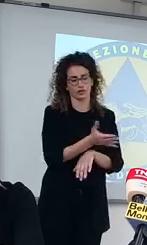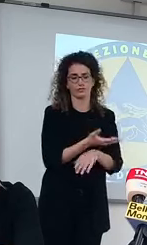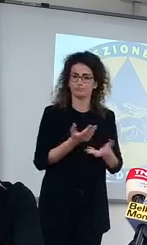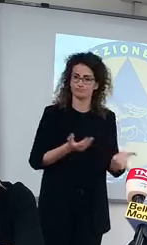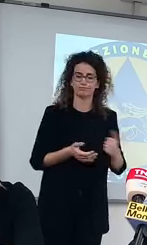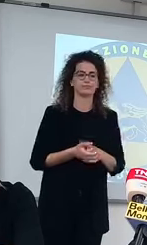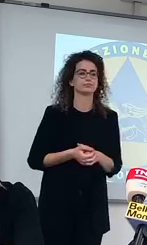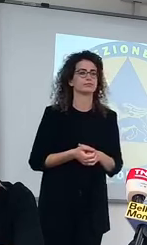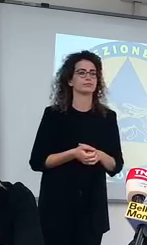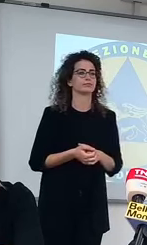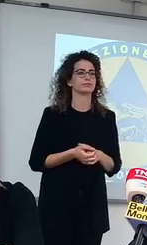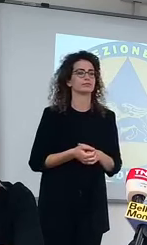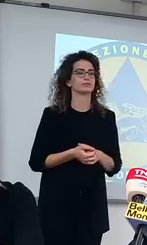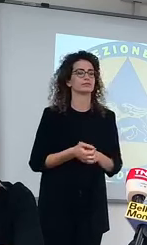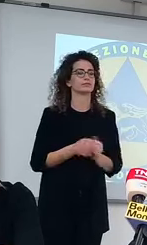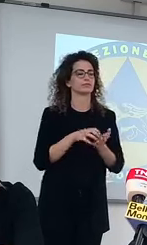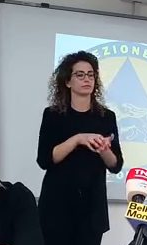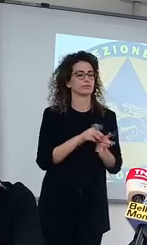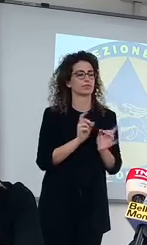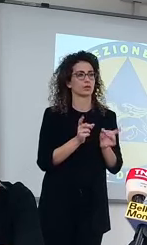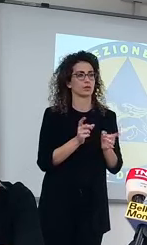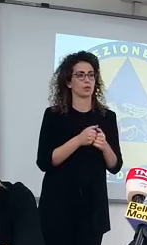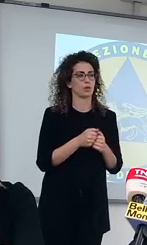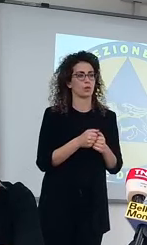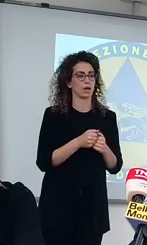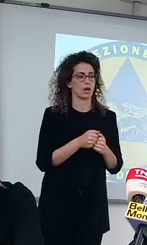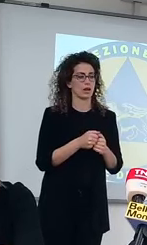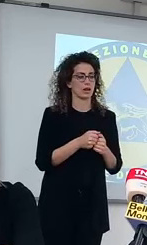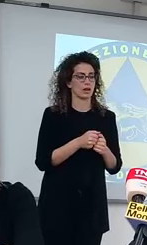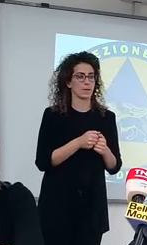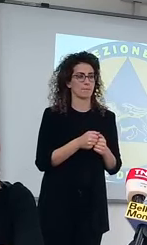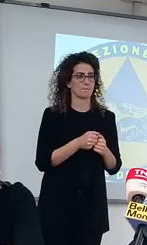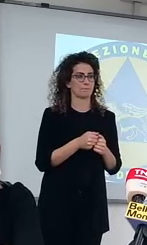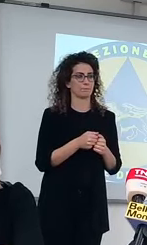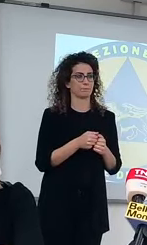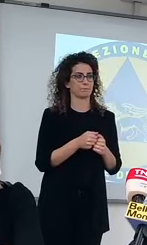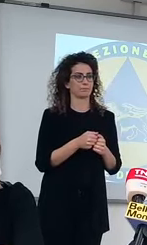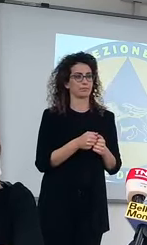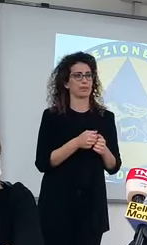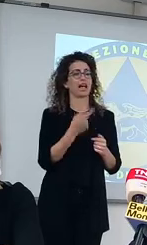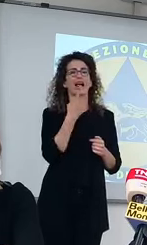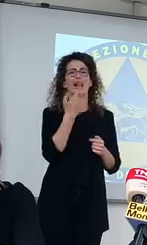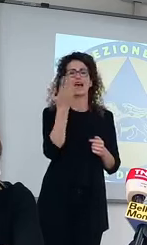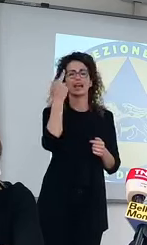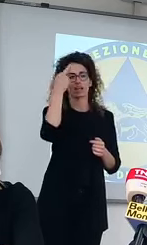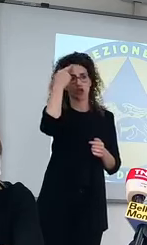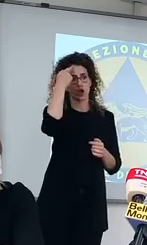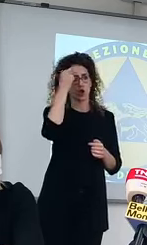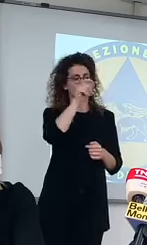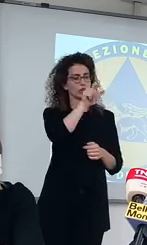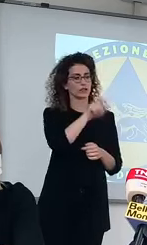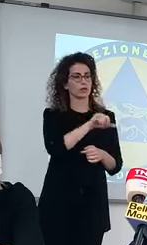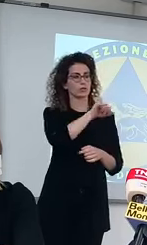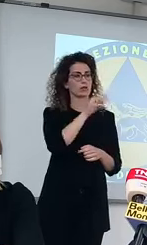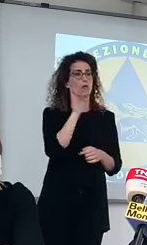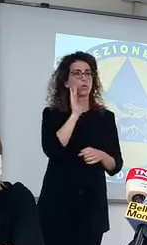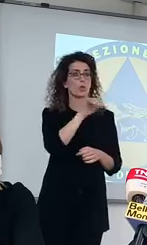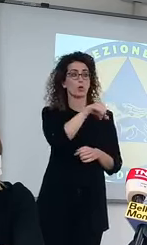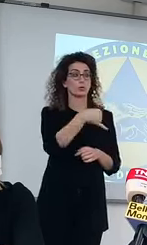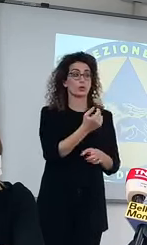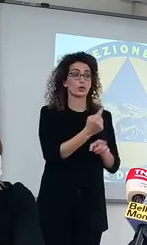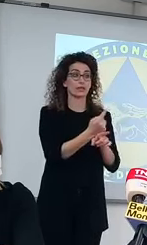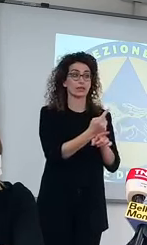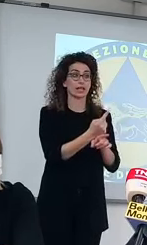La segnalazione riguarda il promesso sposo, sì, che lei aveva citato, sì, nell'ultimo punto stampa. Non si sposa